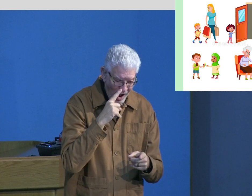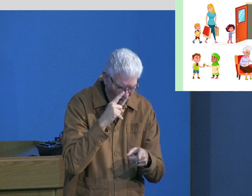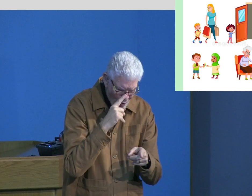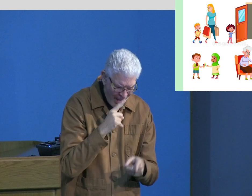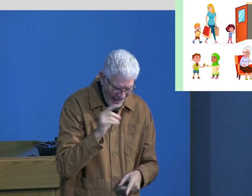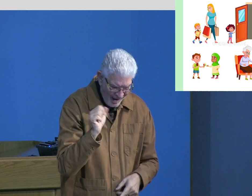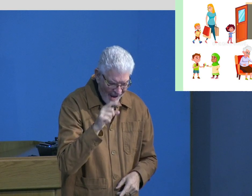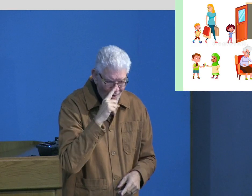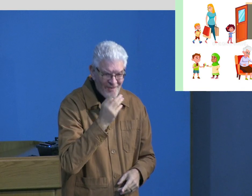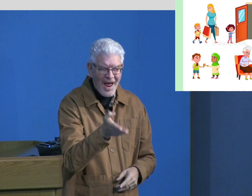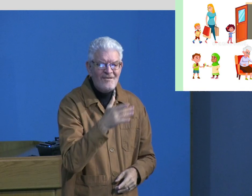miskien vra,